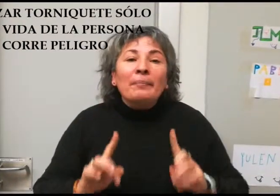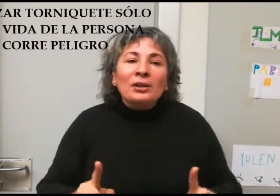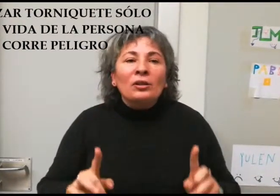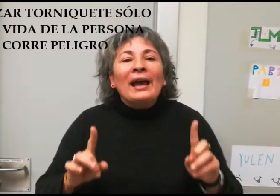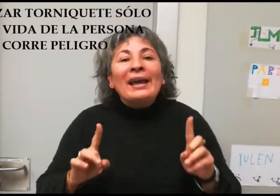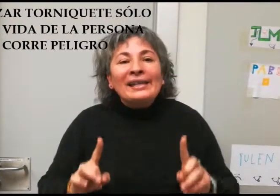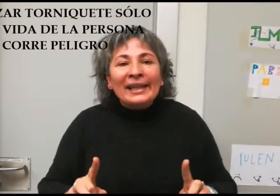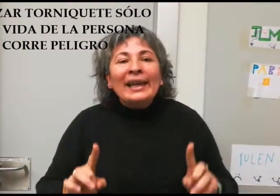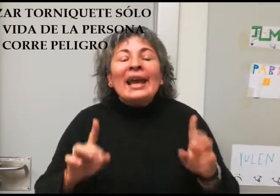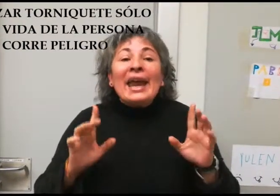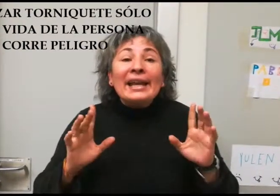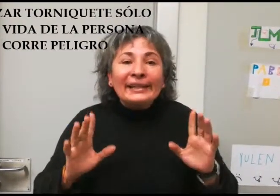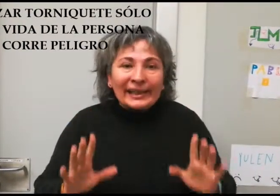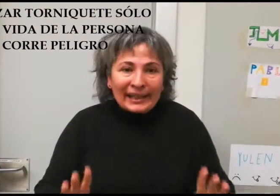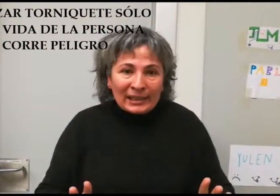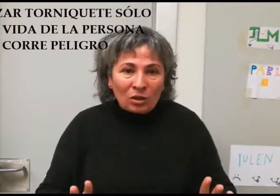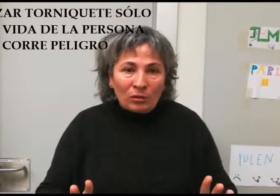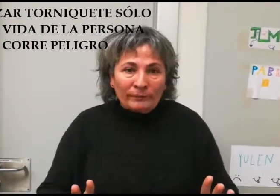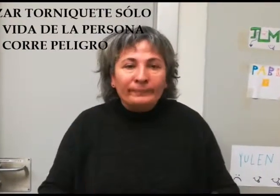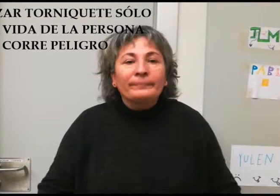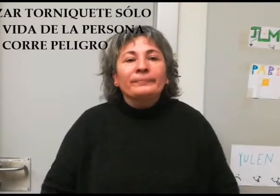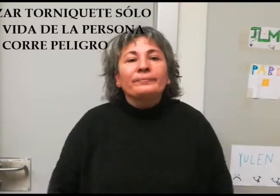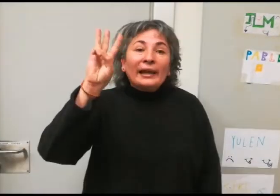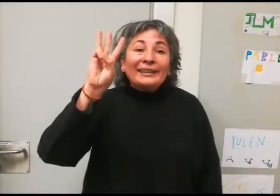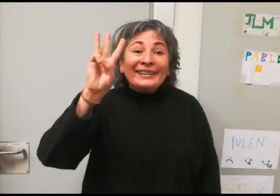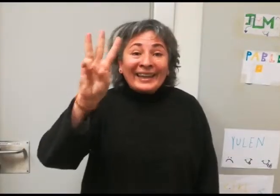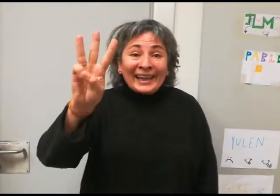la persona esté en riesgo. 3.